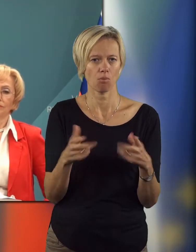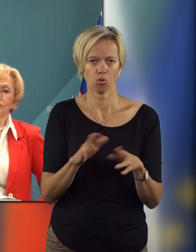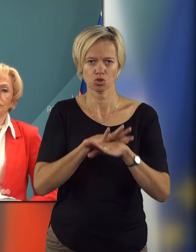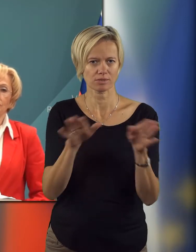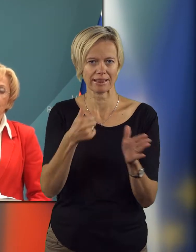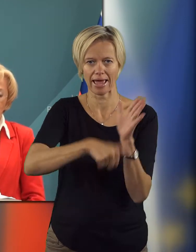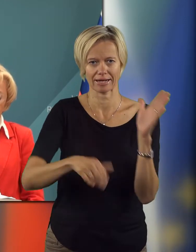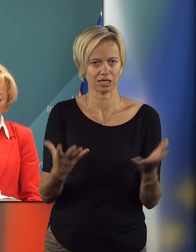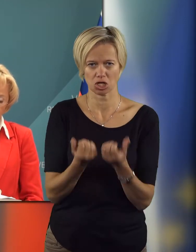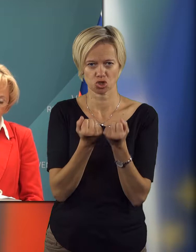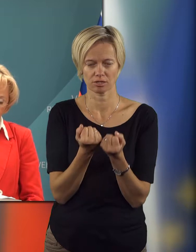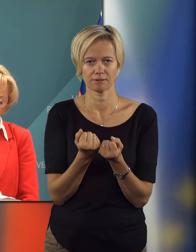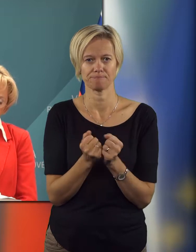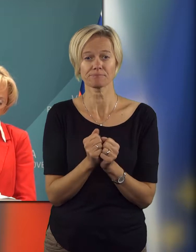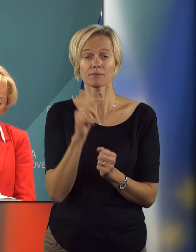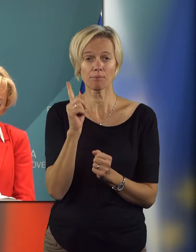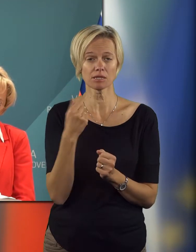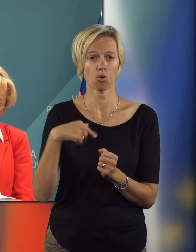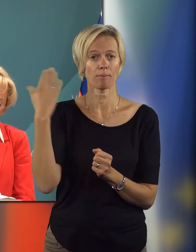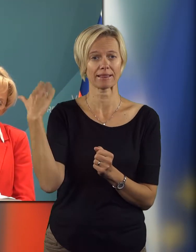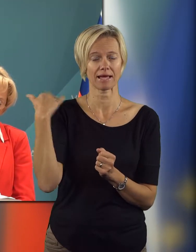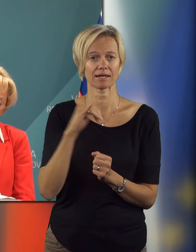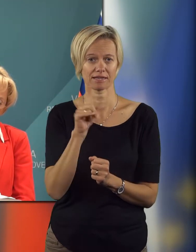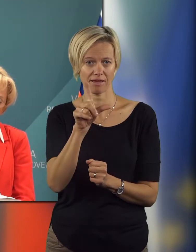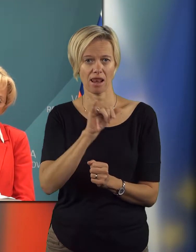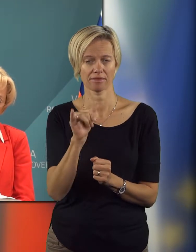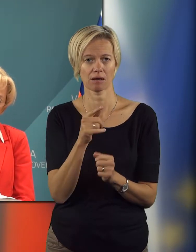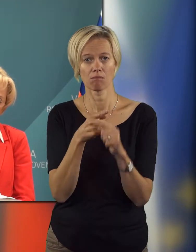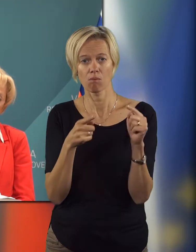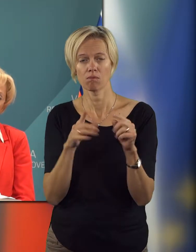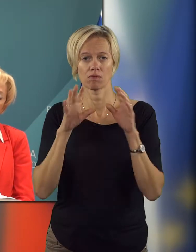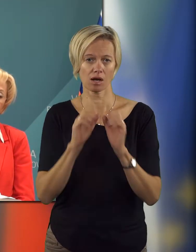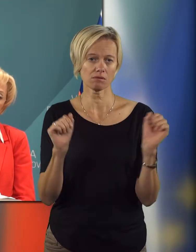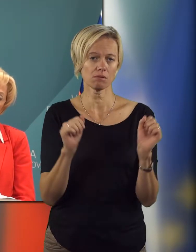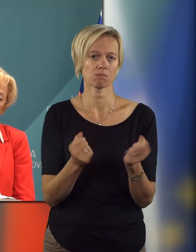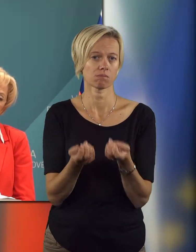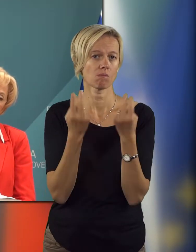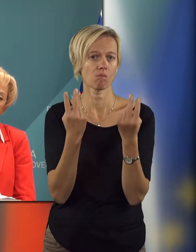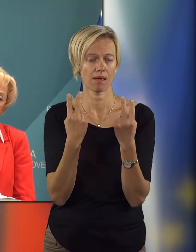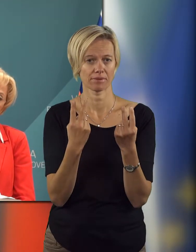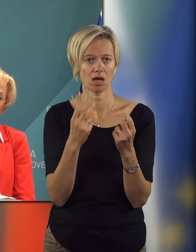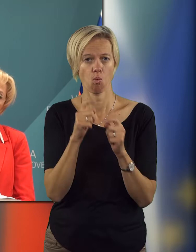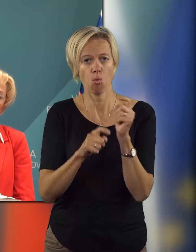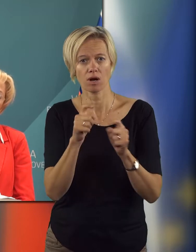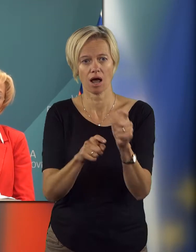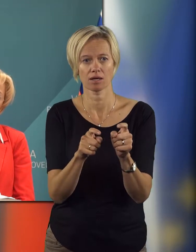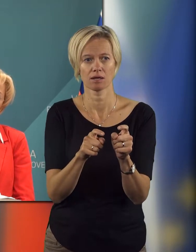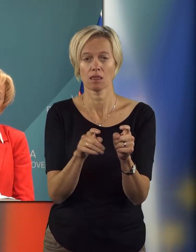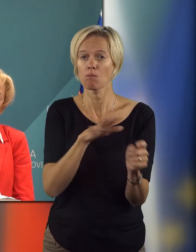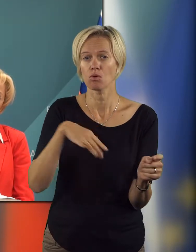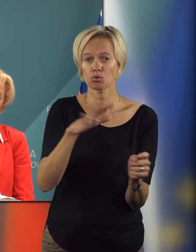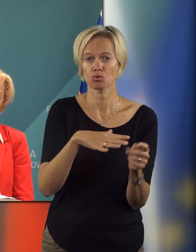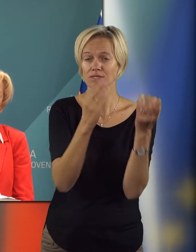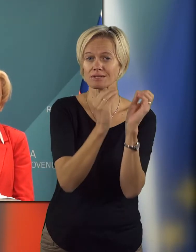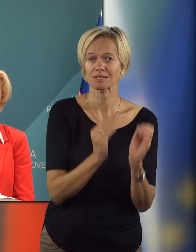mogoče rešiti naenkrat, vendar pa smo v preteklih 2 letih in pol naredili pomembne korake tako